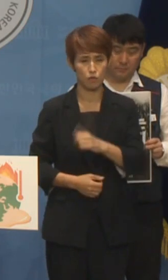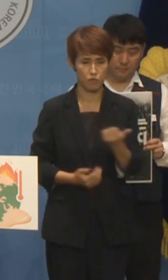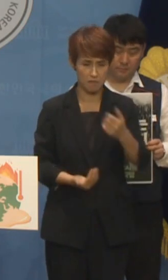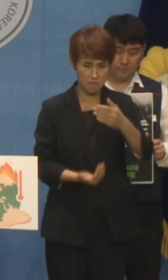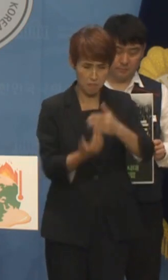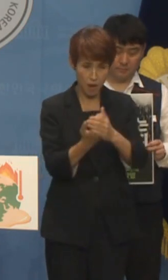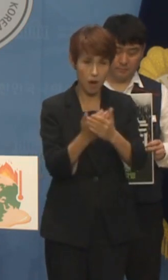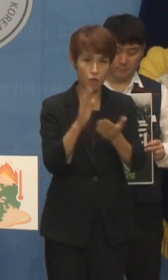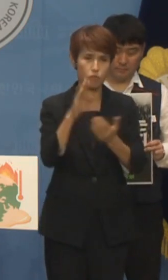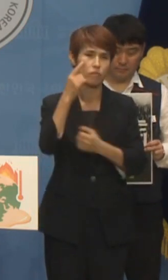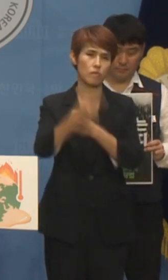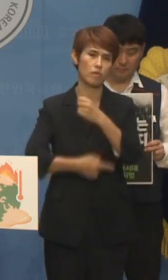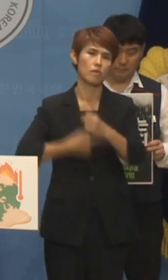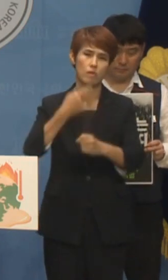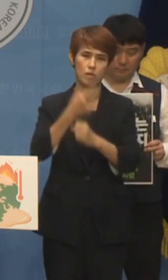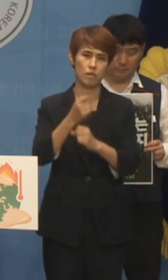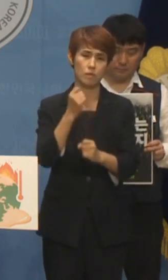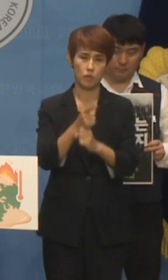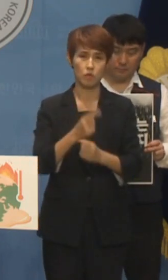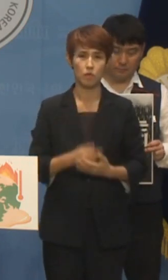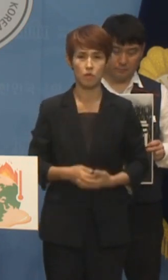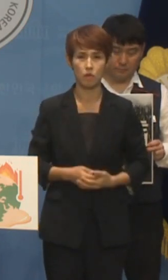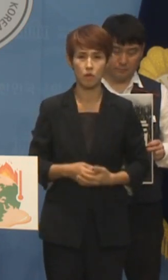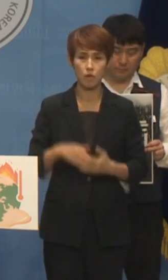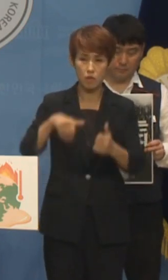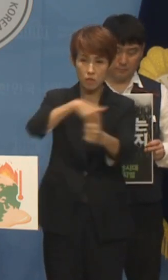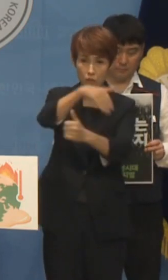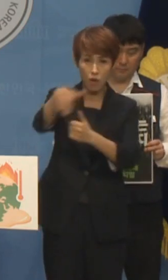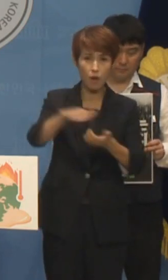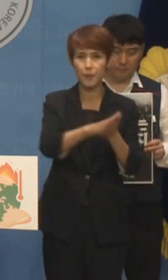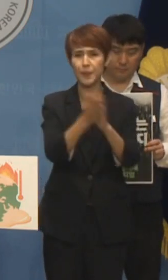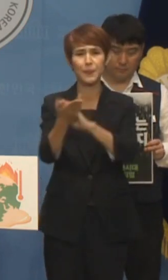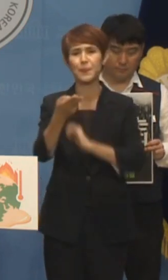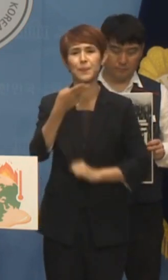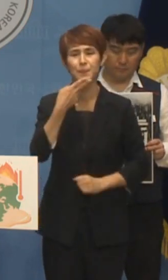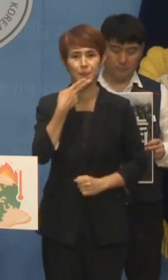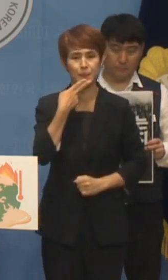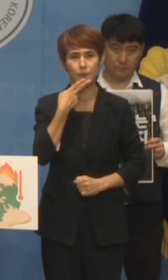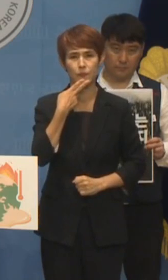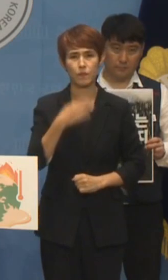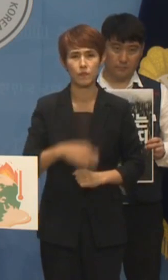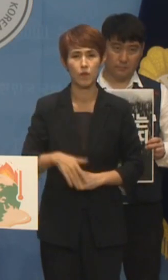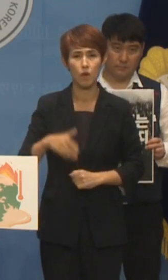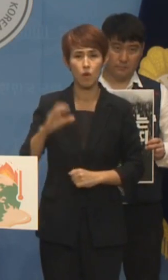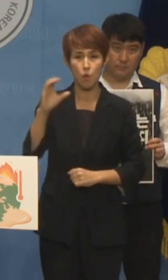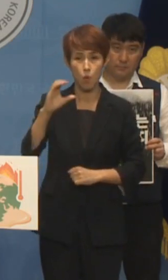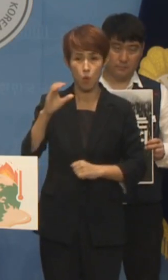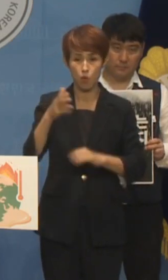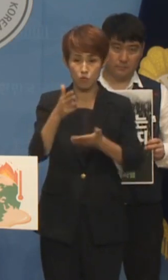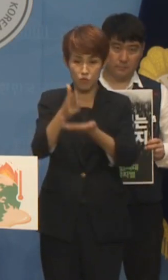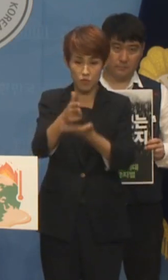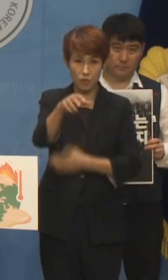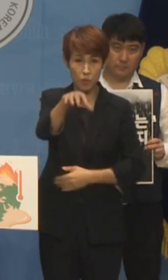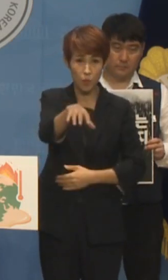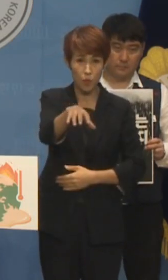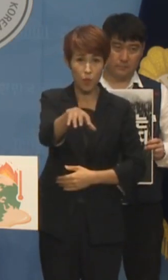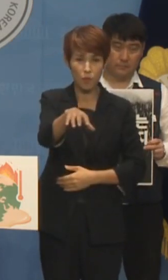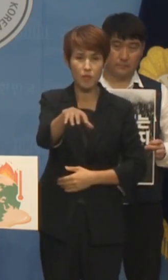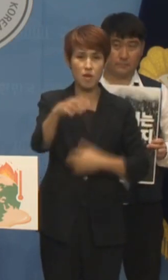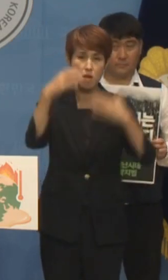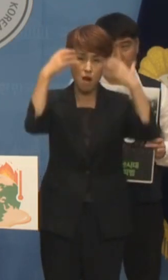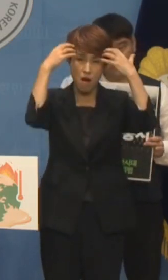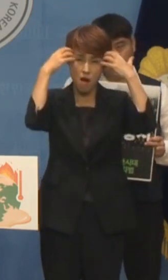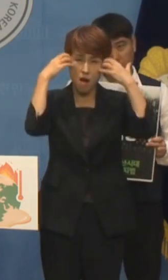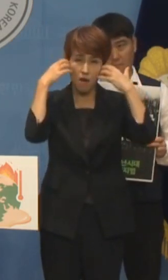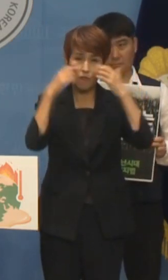1년이 지났지만 여전히 근본적인 변화는 없습니다. 코스트코 주차장은 여름 최고